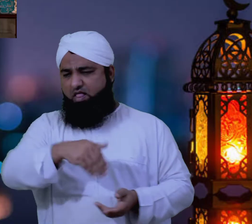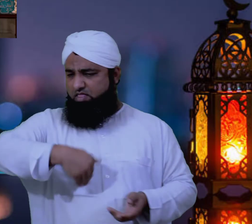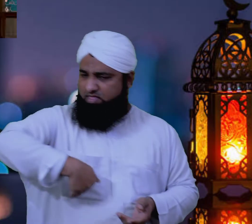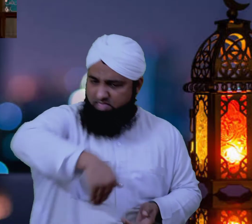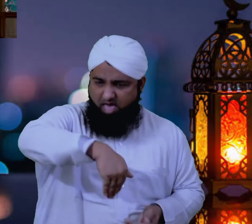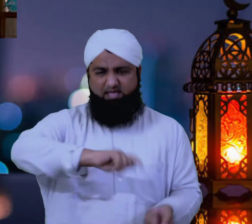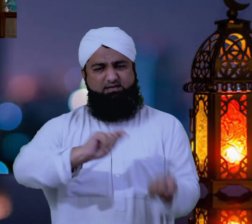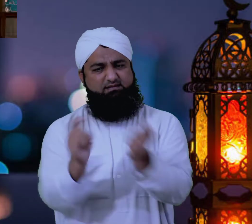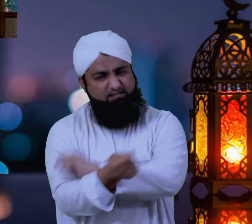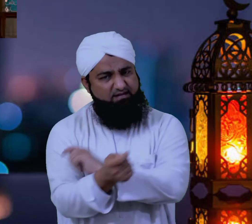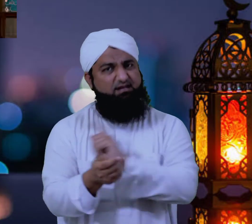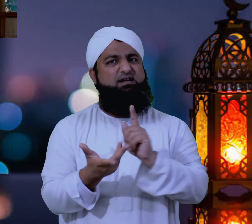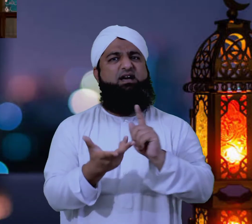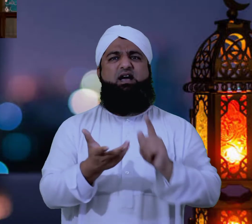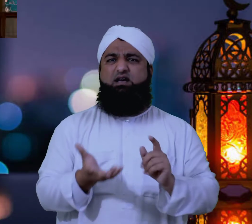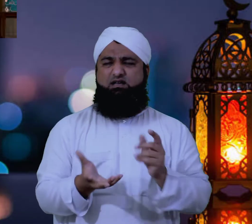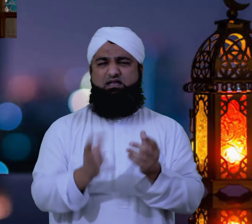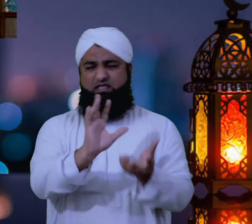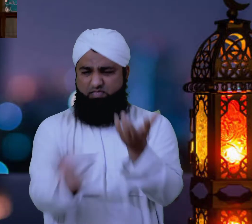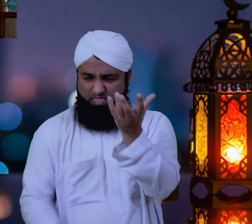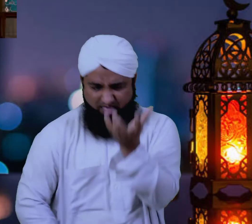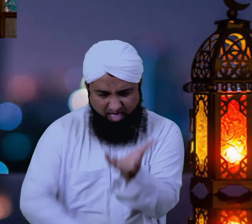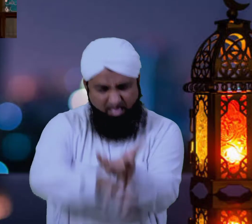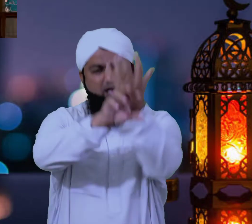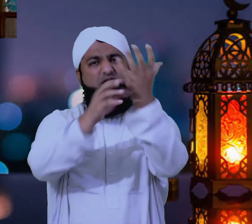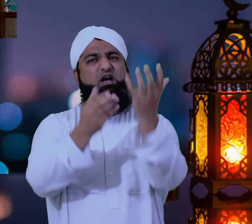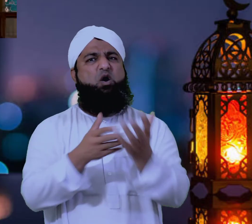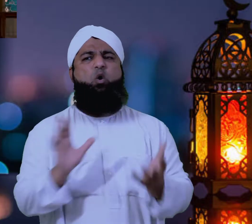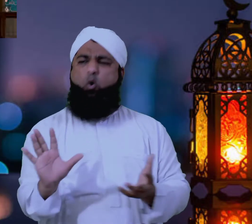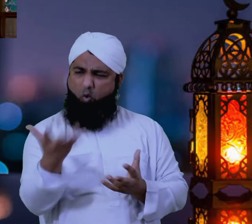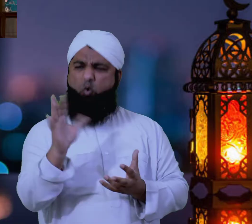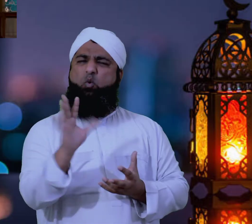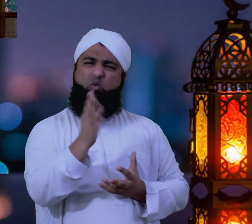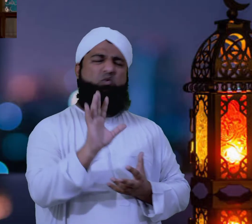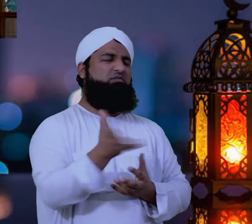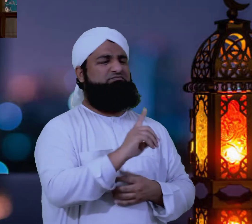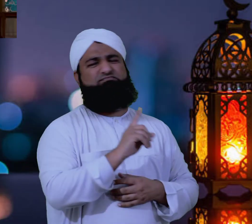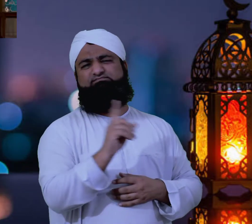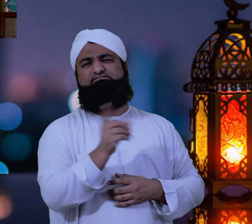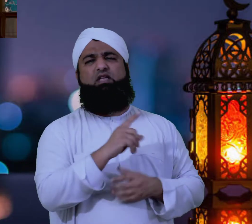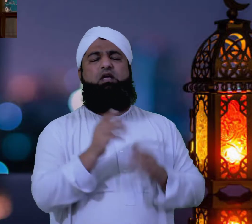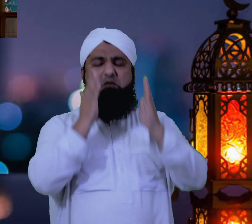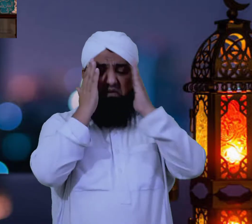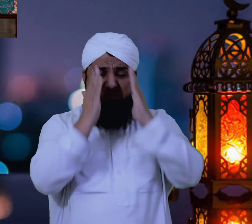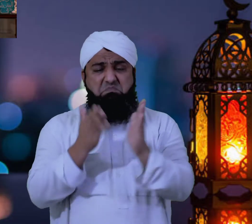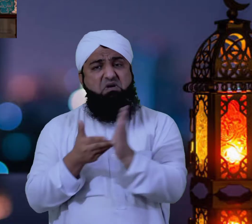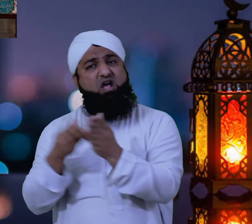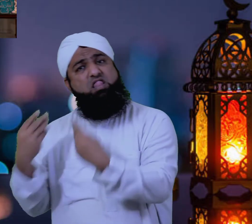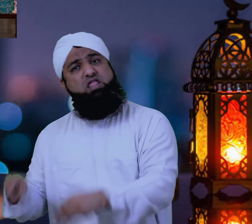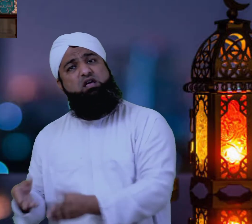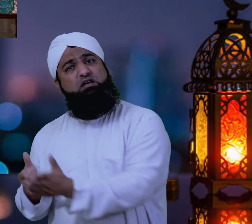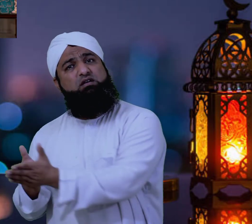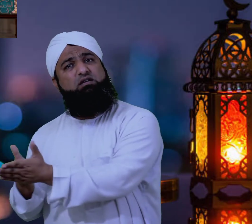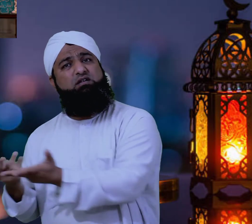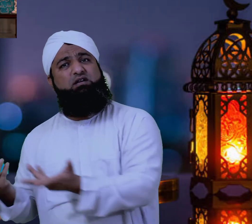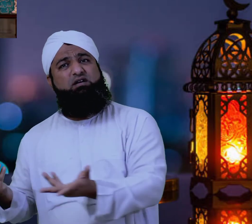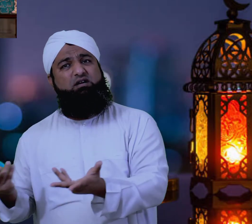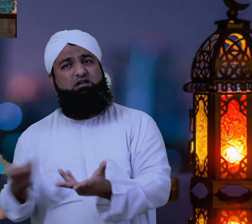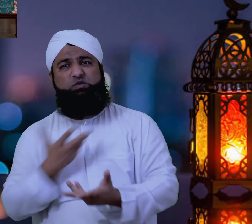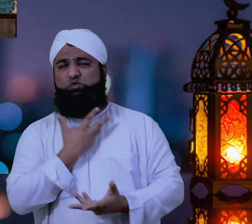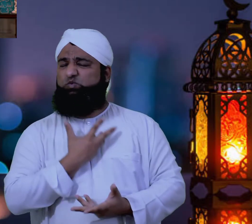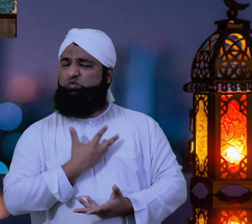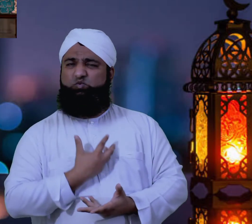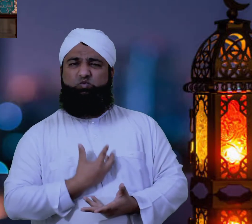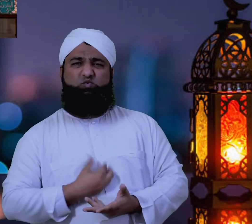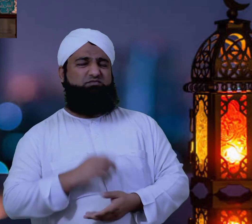مچاتے ہیں، اور اس طرح یہ بدنصیب خود تو عبادت سے محروم رہتے ہیں، دوسروں کے لیے بھی بے حد پریشانی